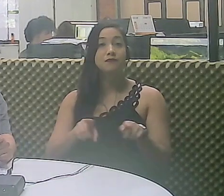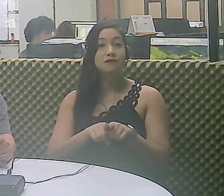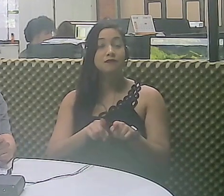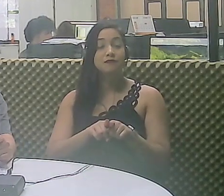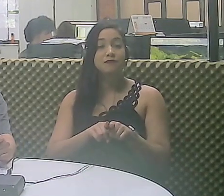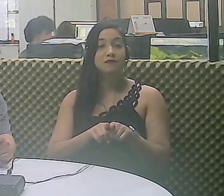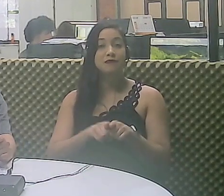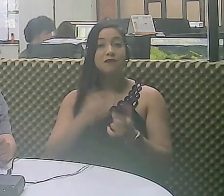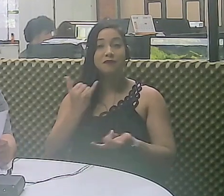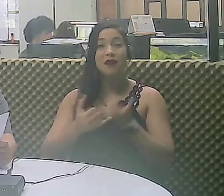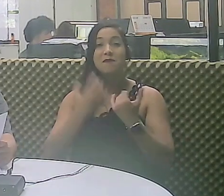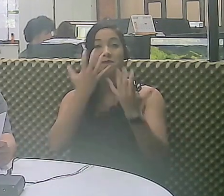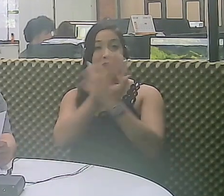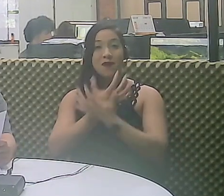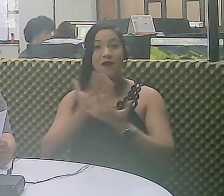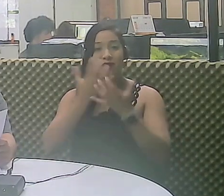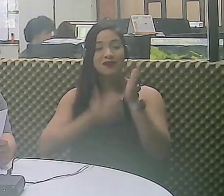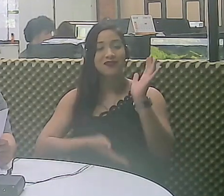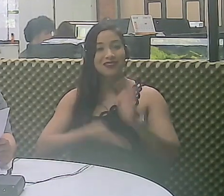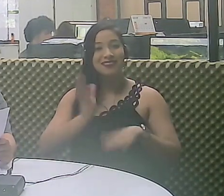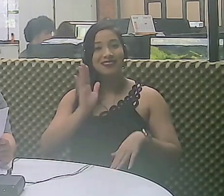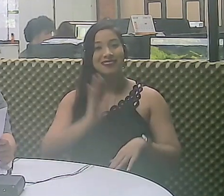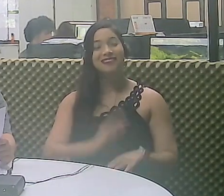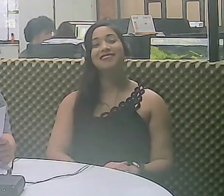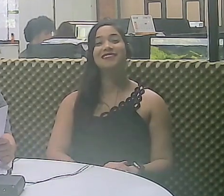espaço de lazer com música. Participe!